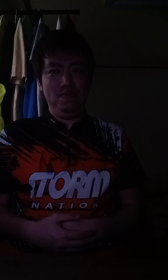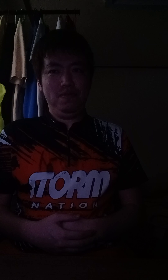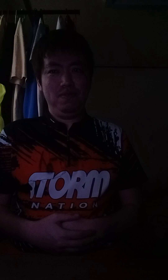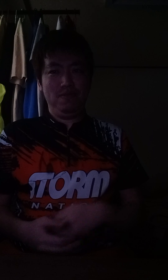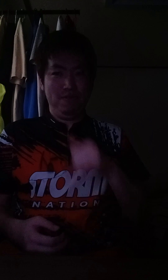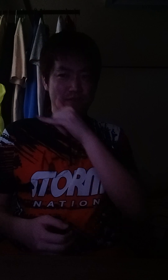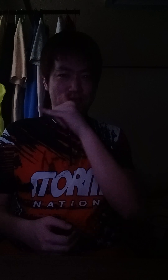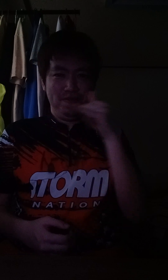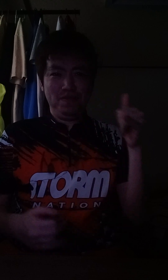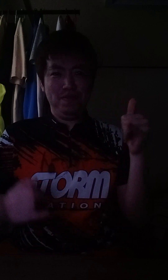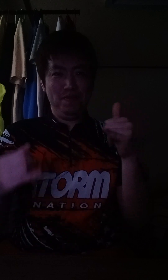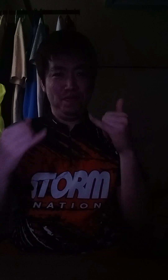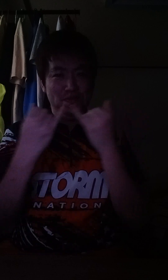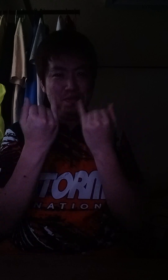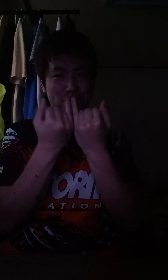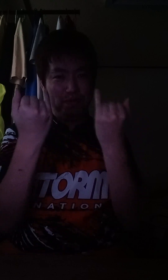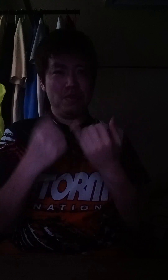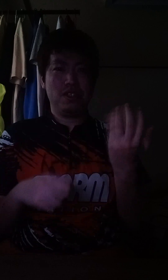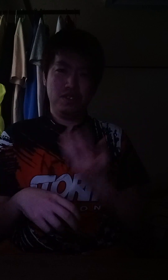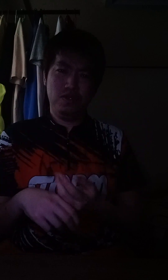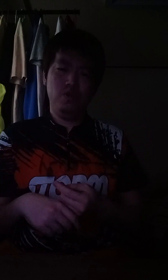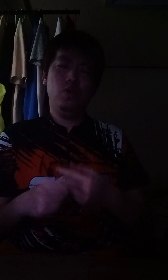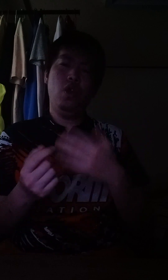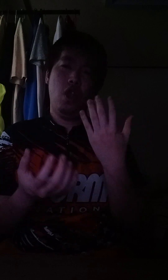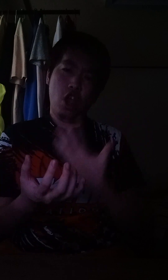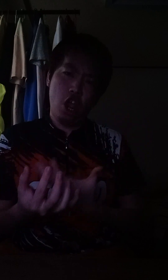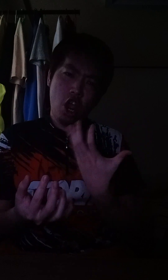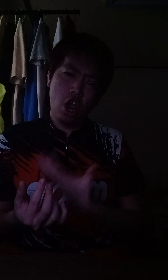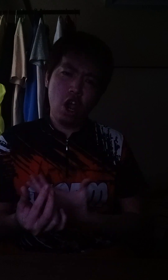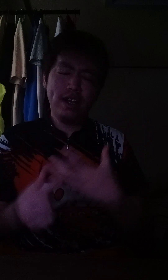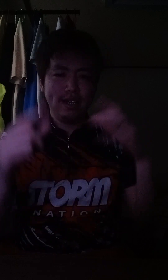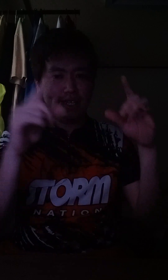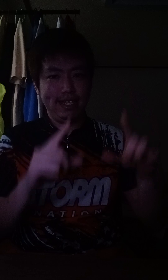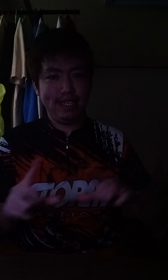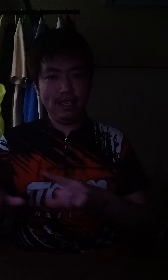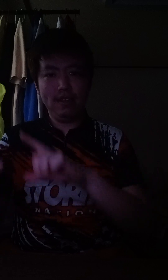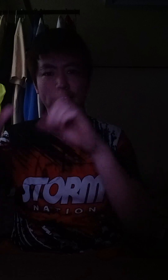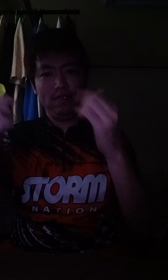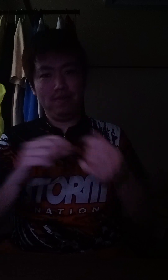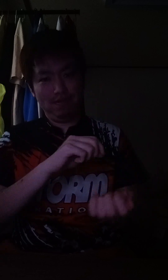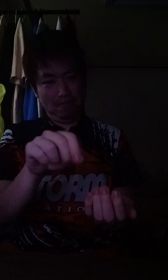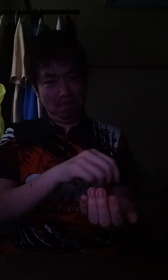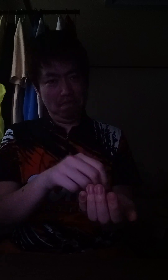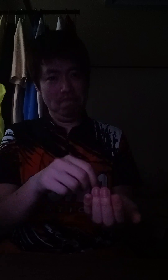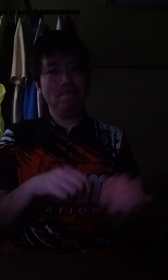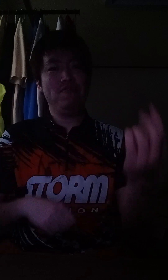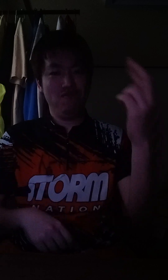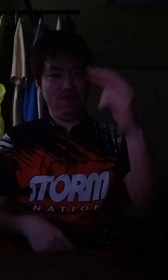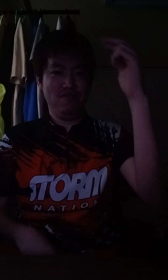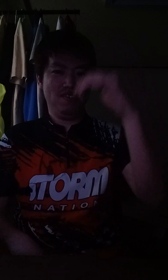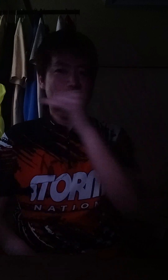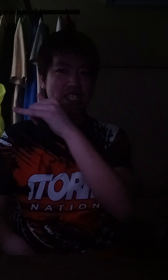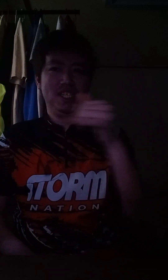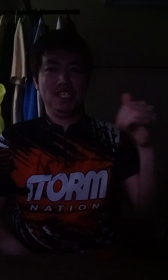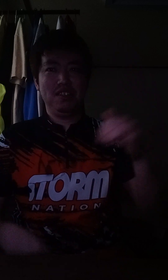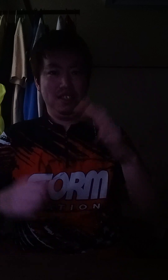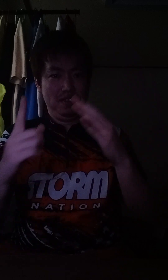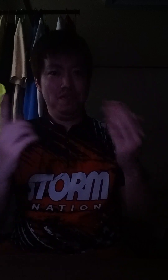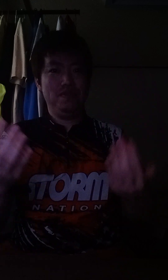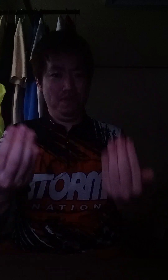맛있다. 어렸을 때 많이 힘들었고 아팠었던 승현이가 요리사가 되면 요리를 할 때 승현이의 마음이 남다를 것